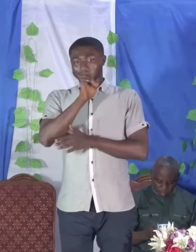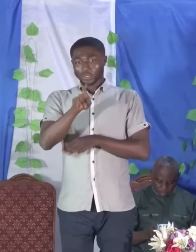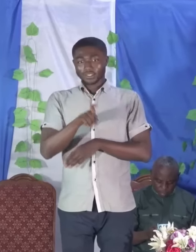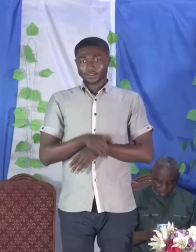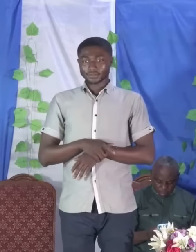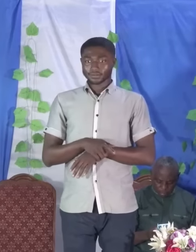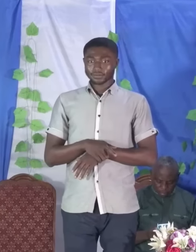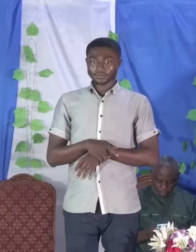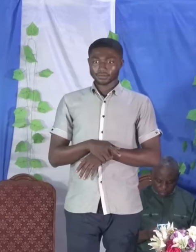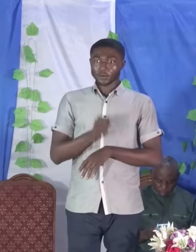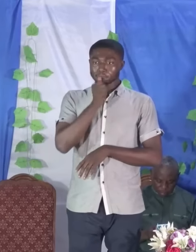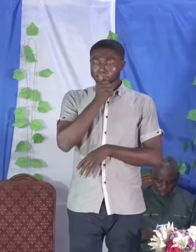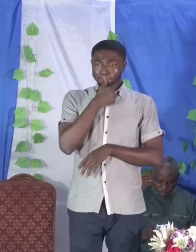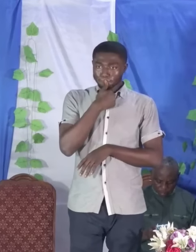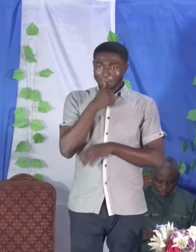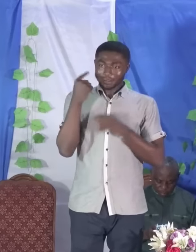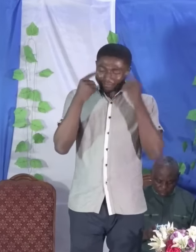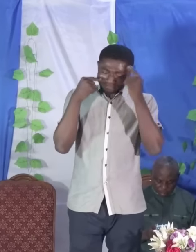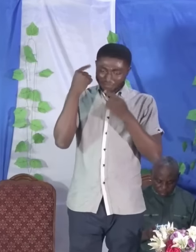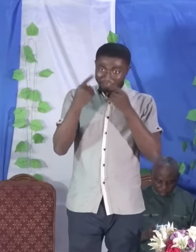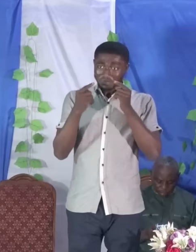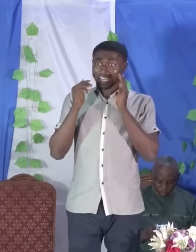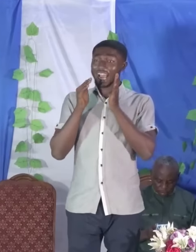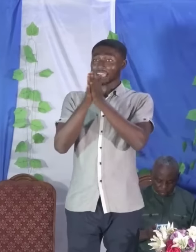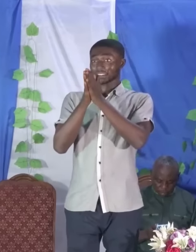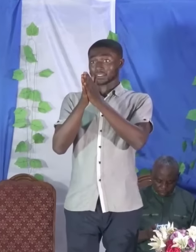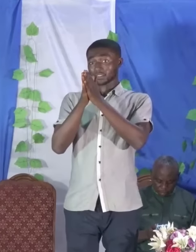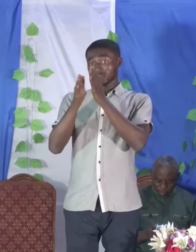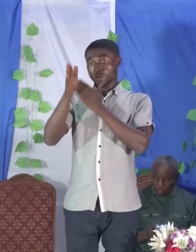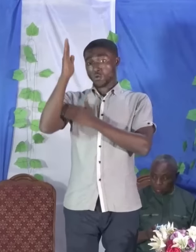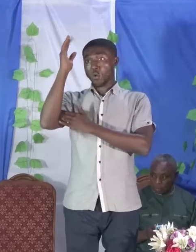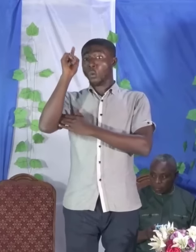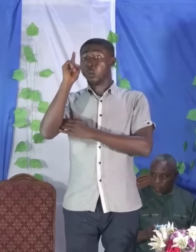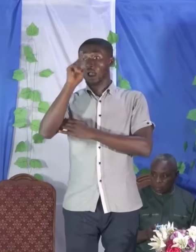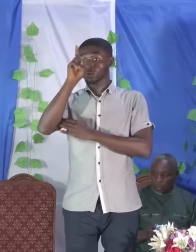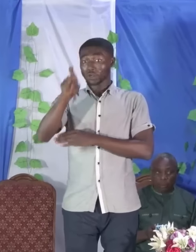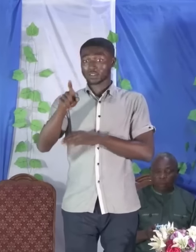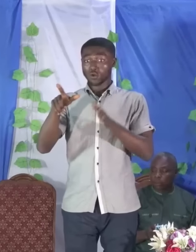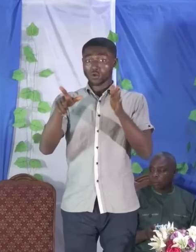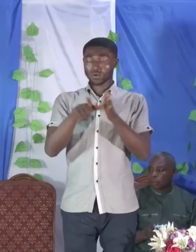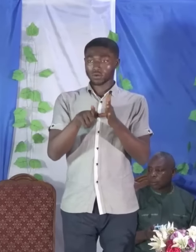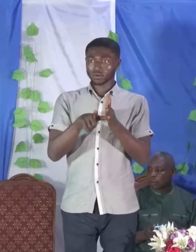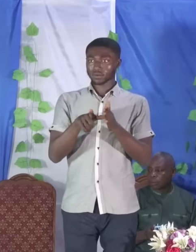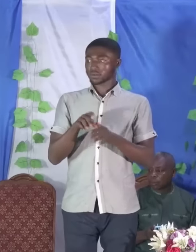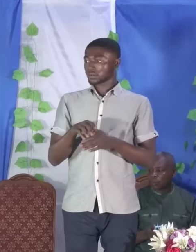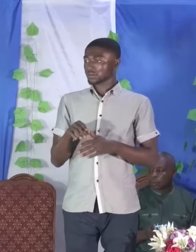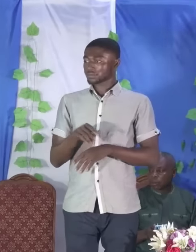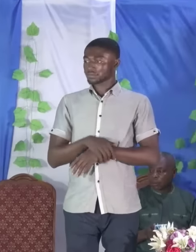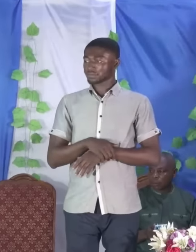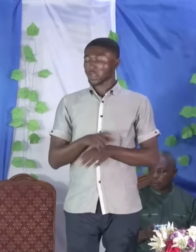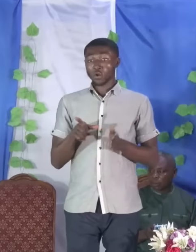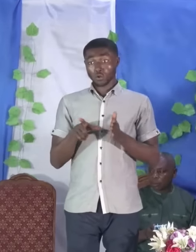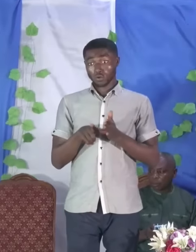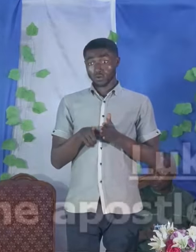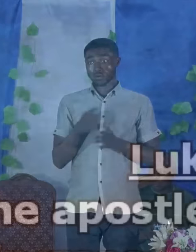asɛm ba ko pɛlɛ twa so obisa unya nkopɔ na sɛm no ɛwɔ luka nsɛmpati dunson ekyemu enum me ni aka ne tie ɛhɔ kenkan